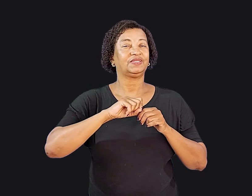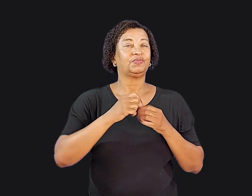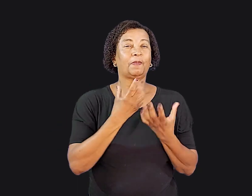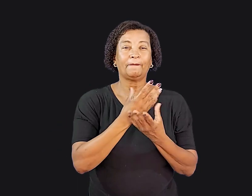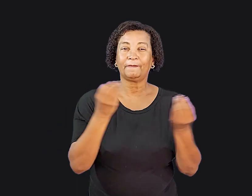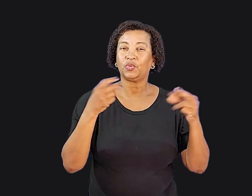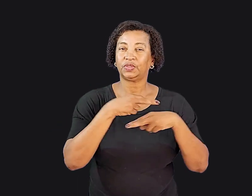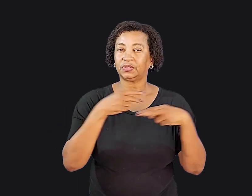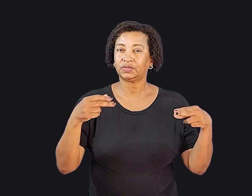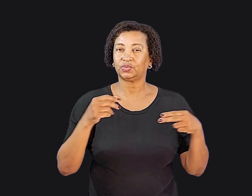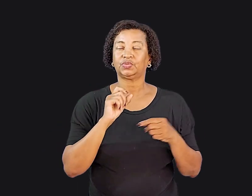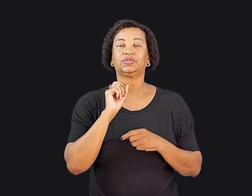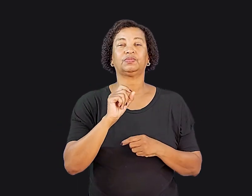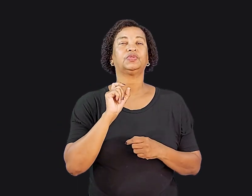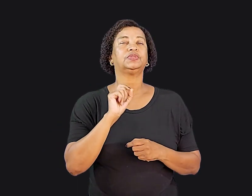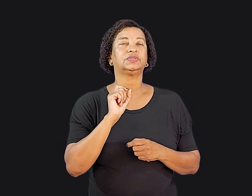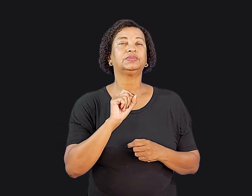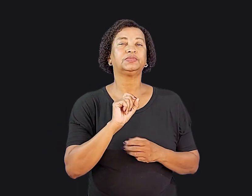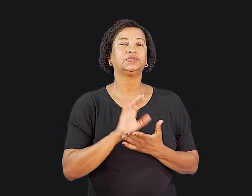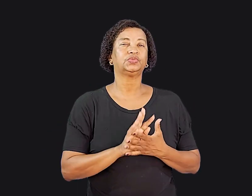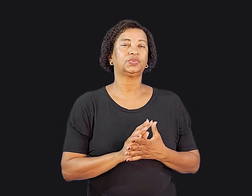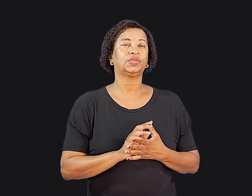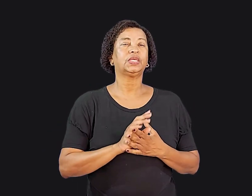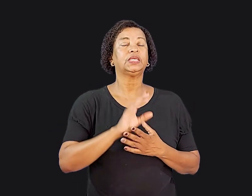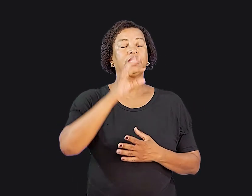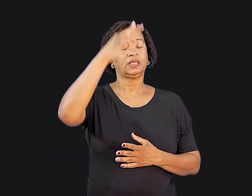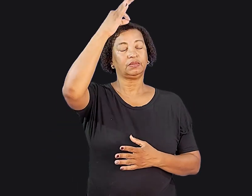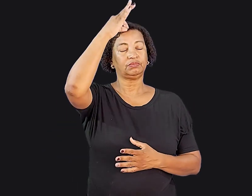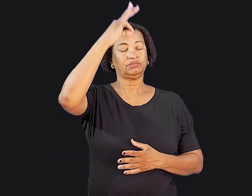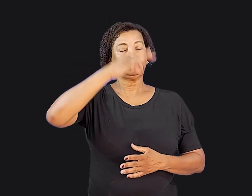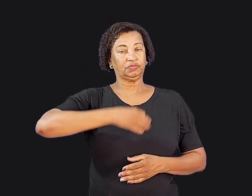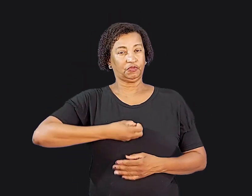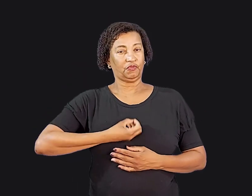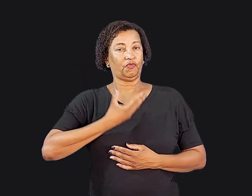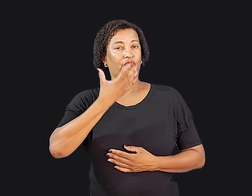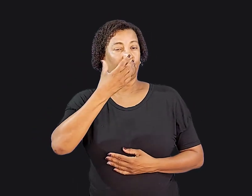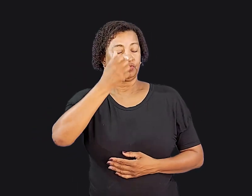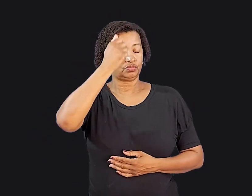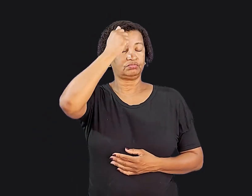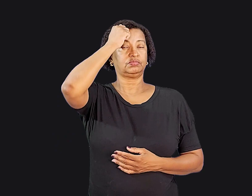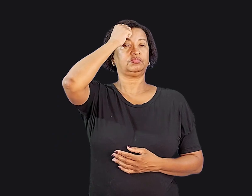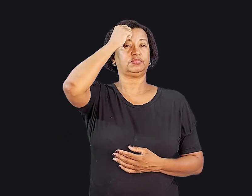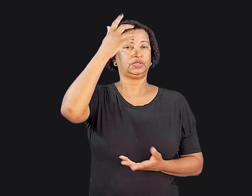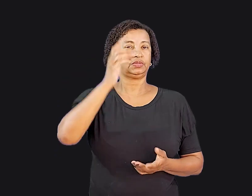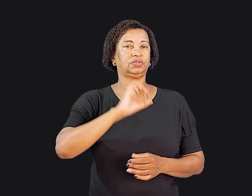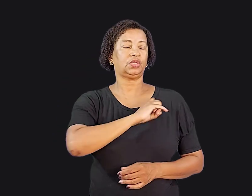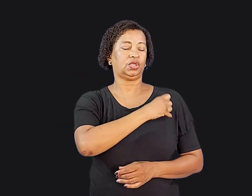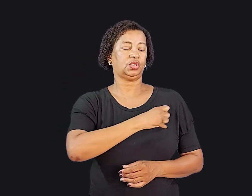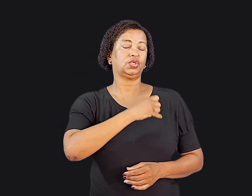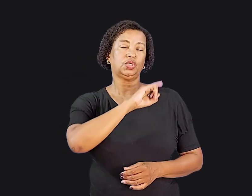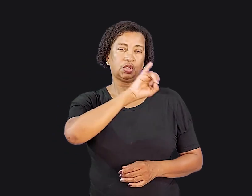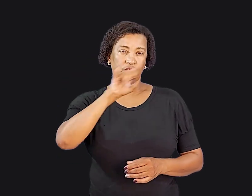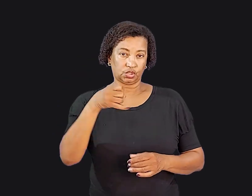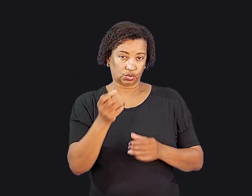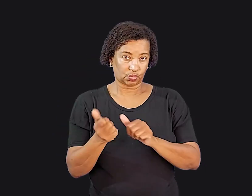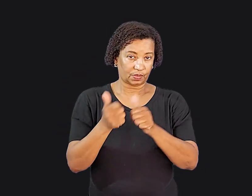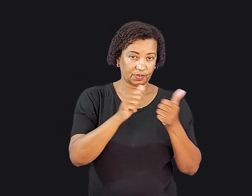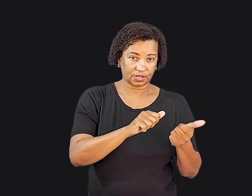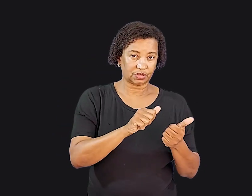coisas podem ser chamadas de frutos do arrependimento. João Batista e Jesus falaram sobre isso. João Batista não batizava